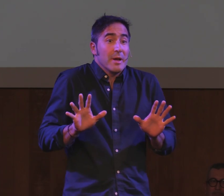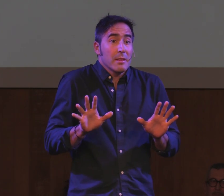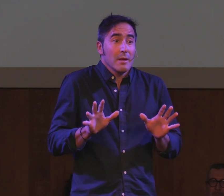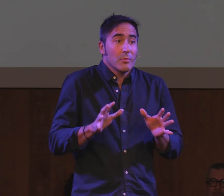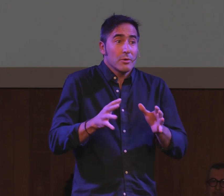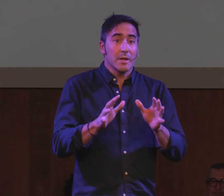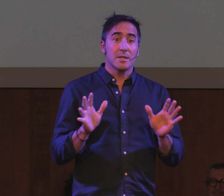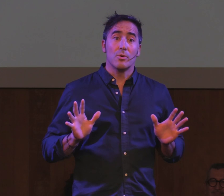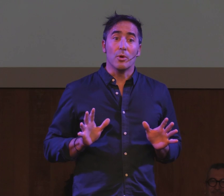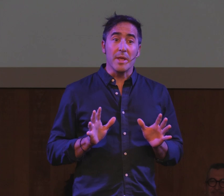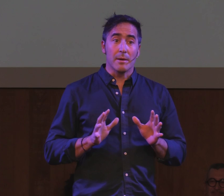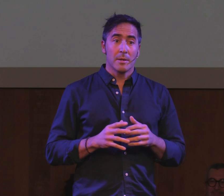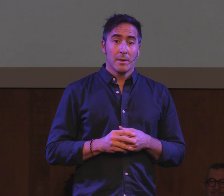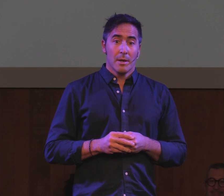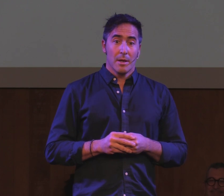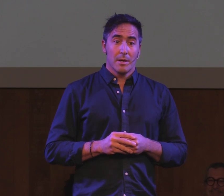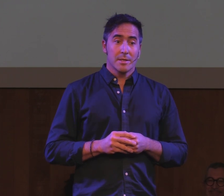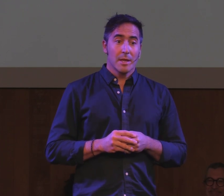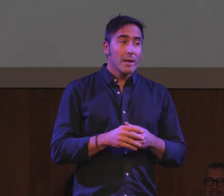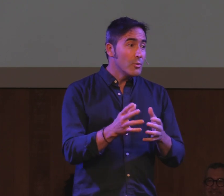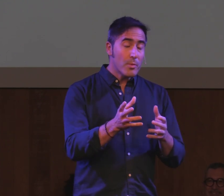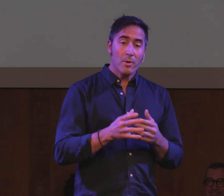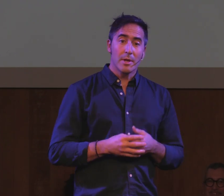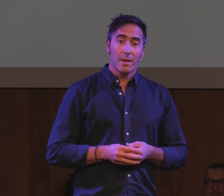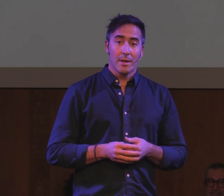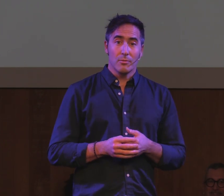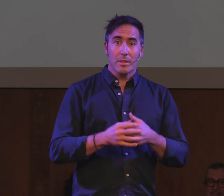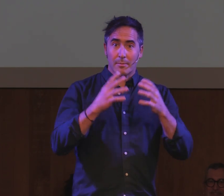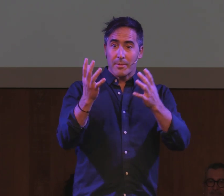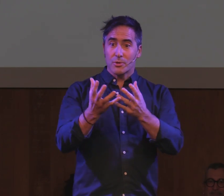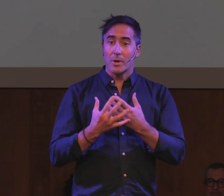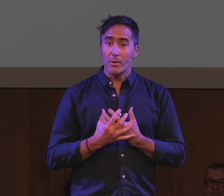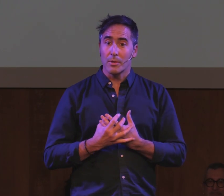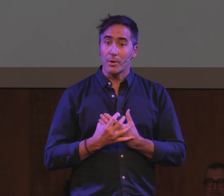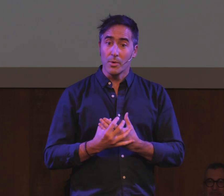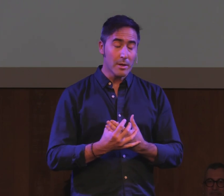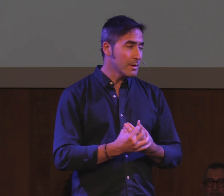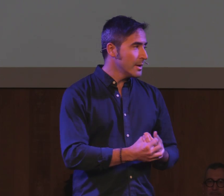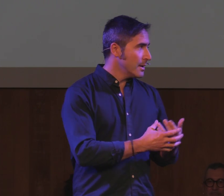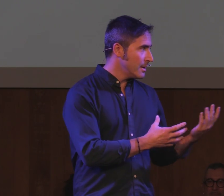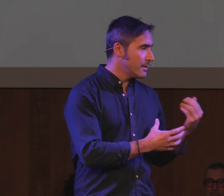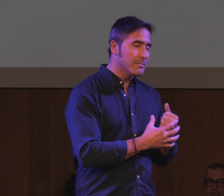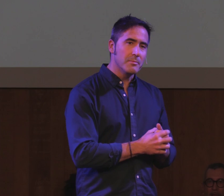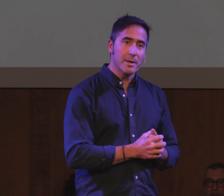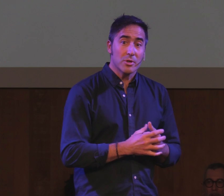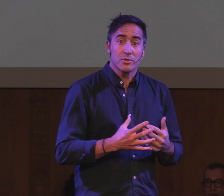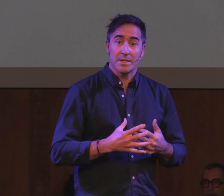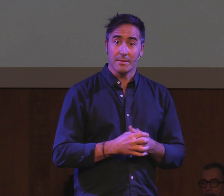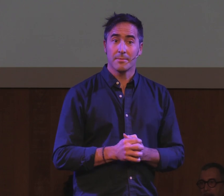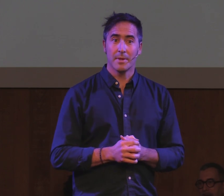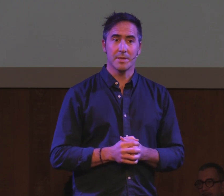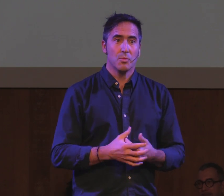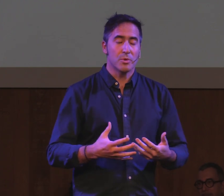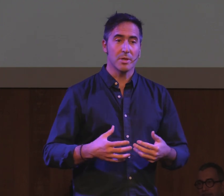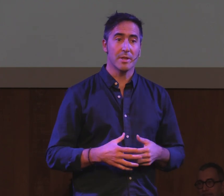No sé qué os parece, a lo mejor creéis que es una utopía. En este grupo que un azar maravilloso ha logrado reunir, creemos que no es